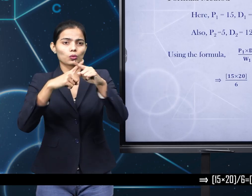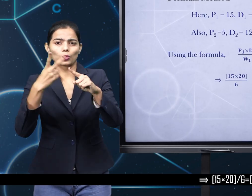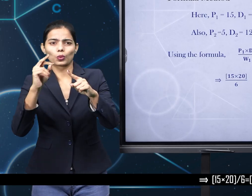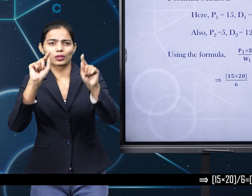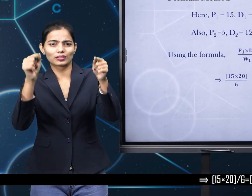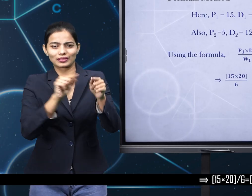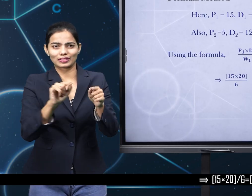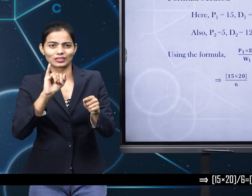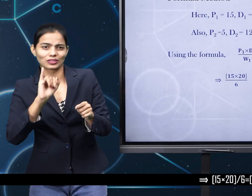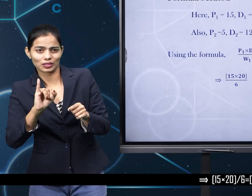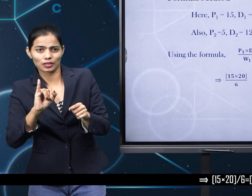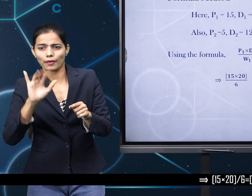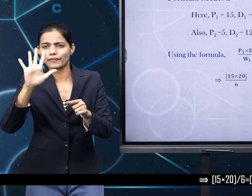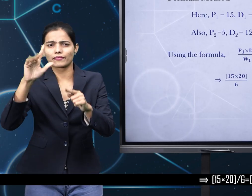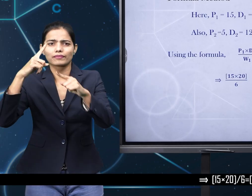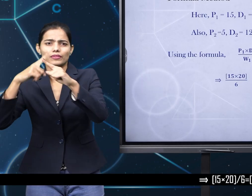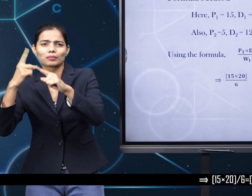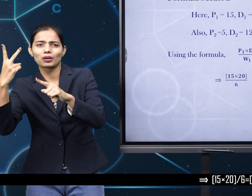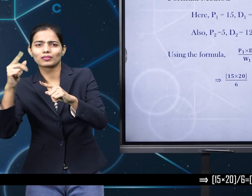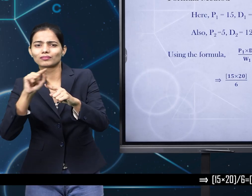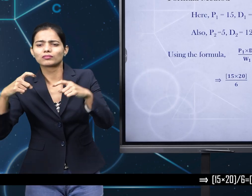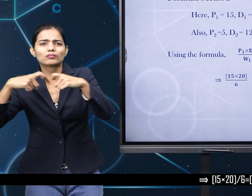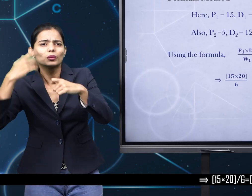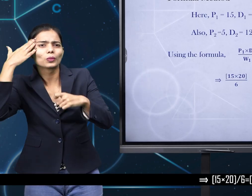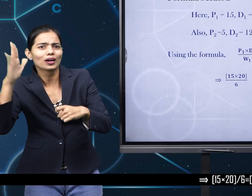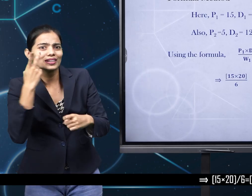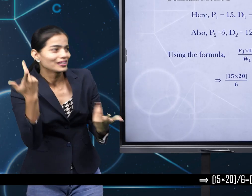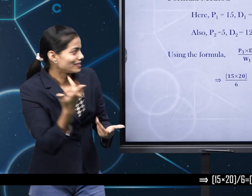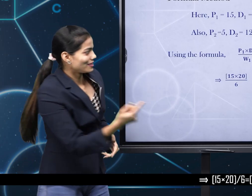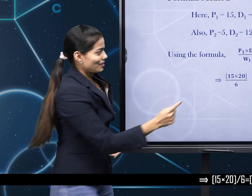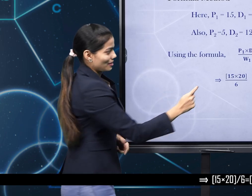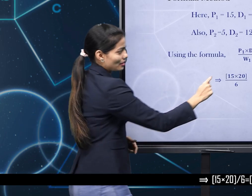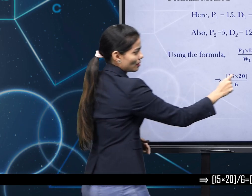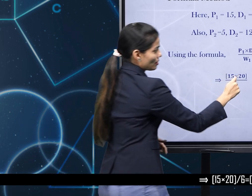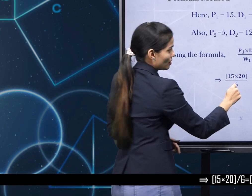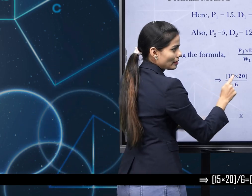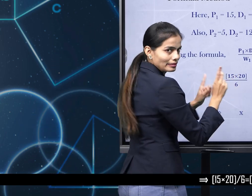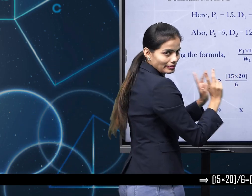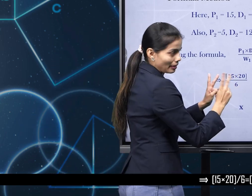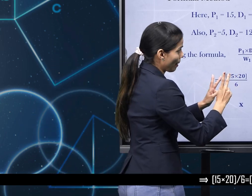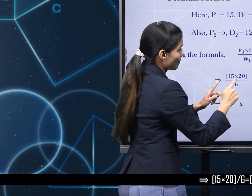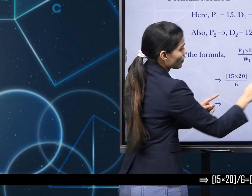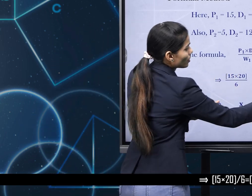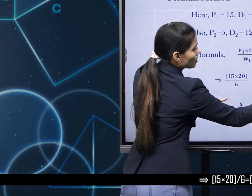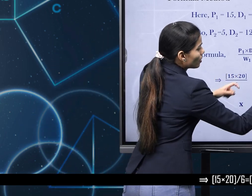बरोबर 15 गुणिले 20 भागिले 6 बरोबर 5 गुणिले 12 भागिले X.